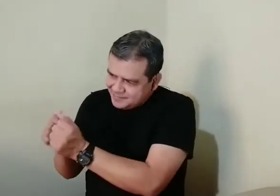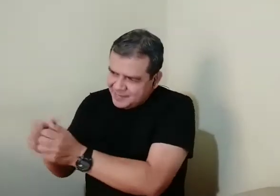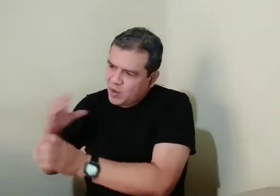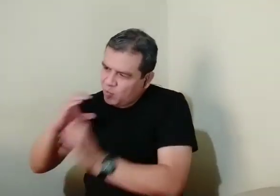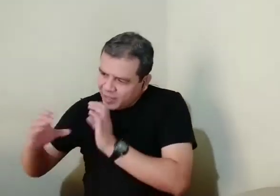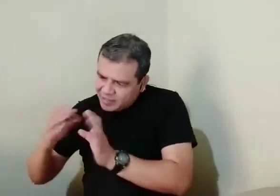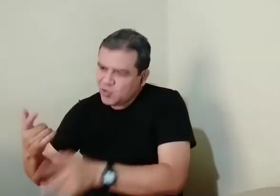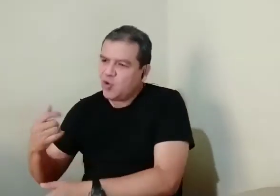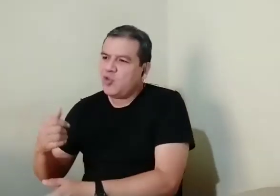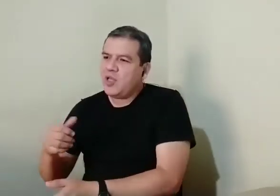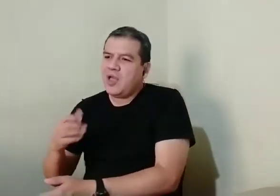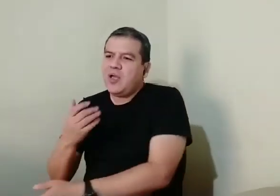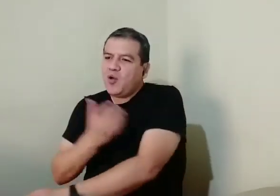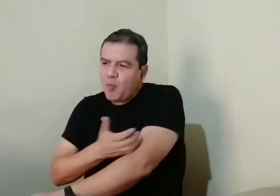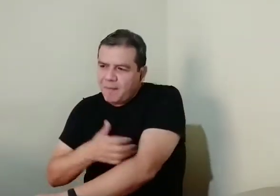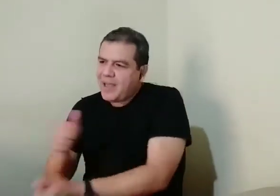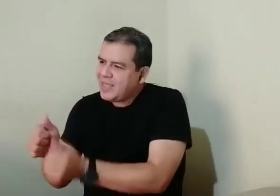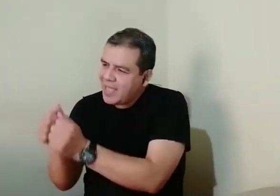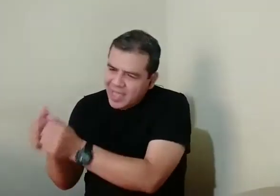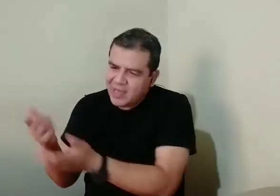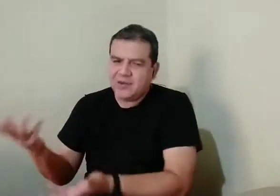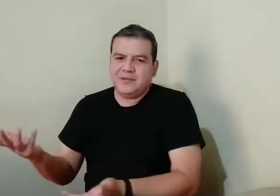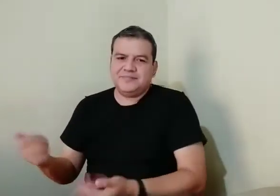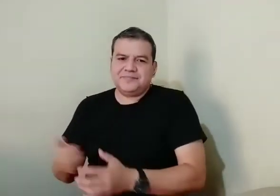se comunican con Dios, por ejemplo,